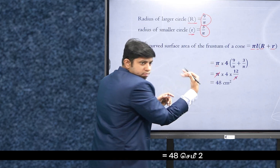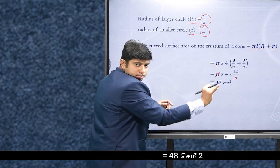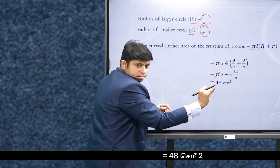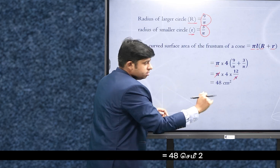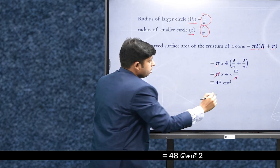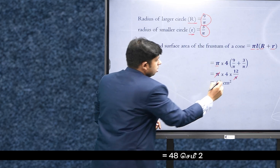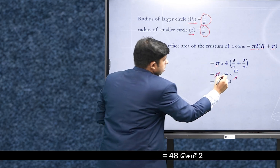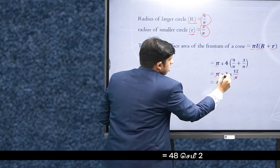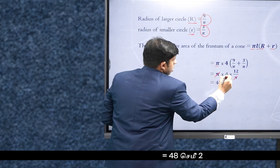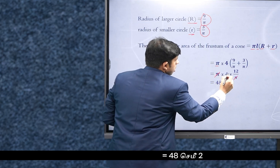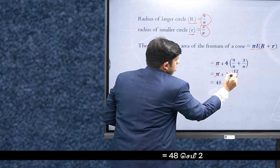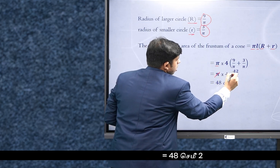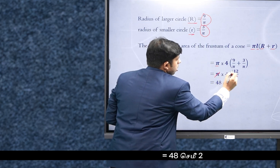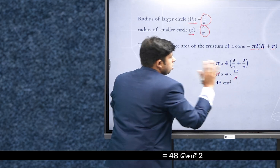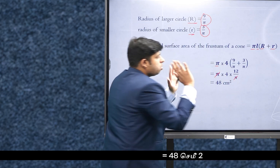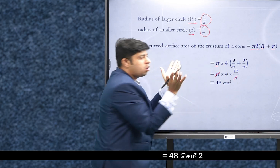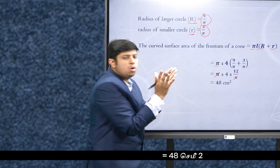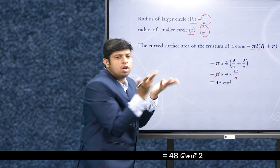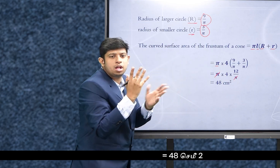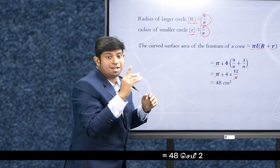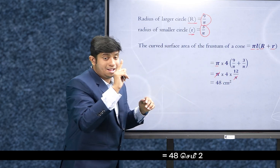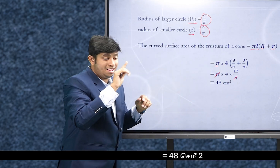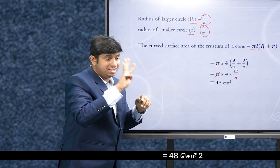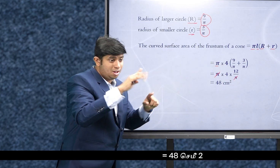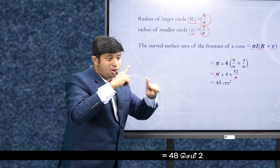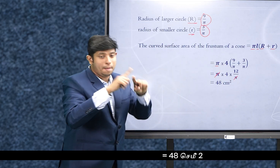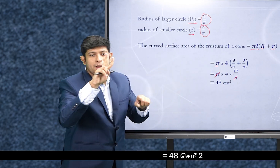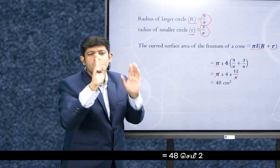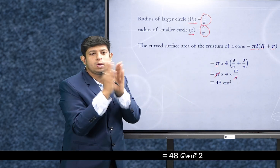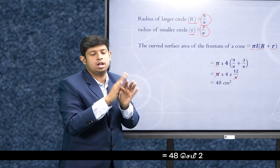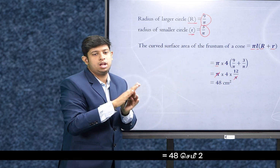ஈடு 48 சென்டிமீட்டர் மேலிலக்கு 2.